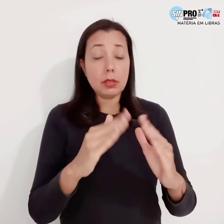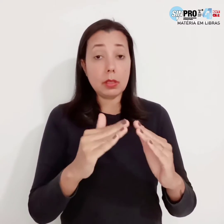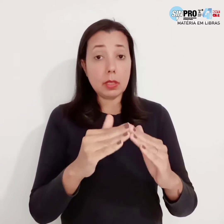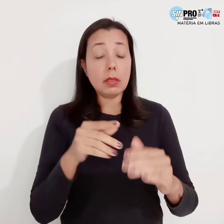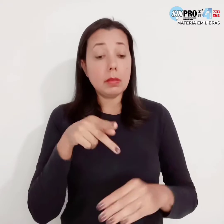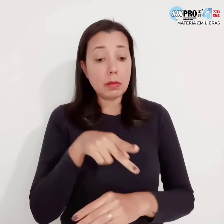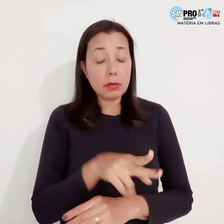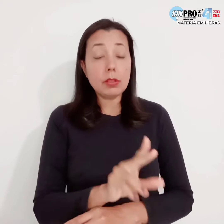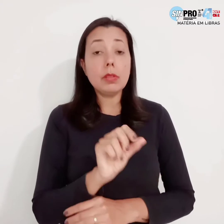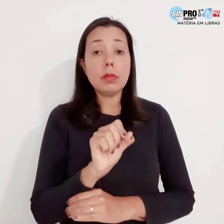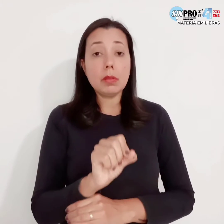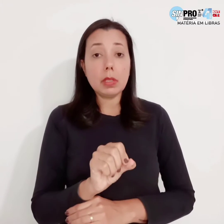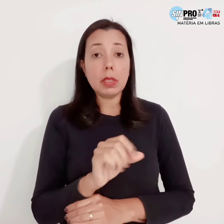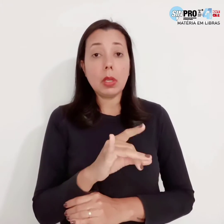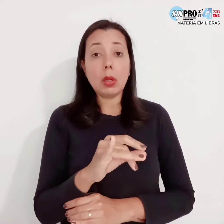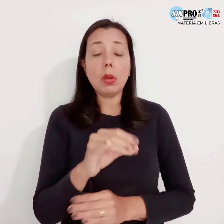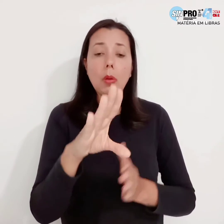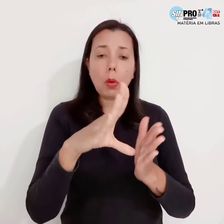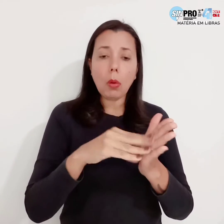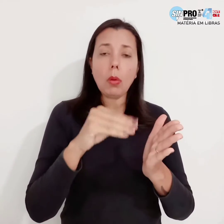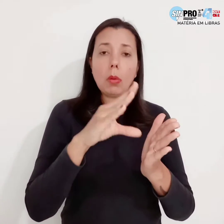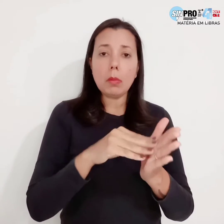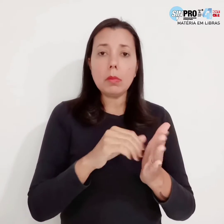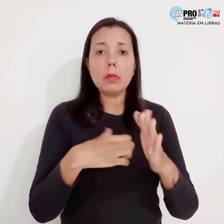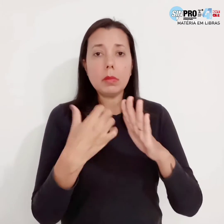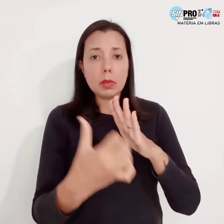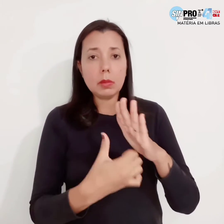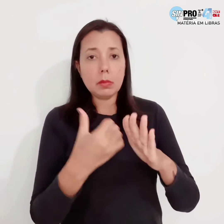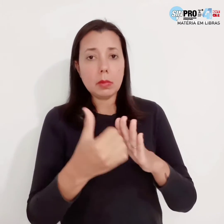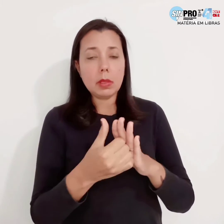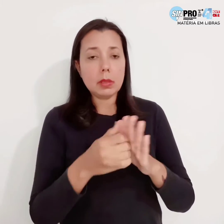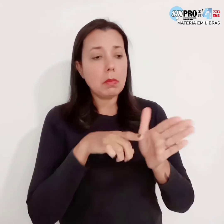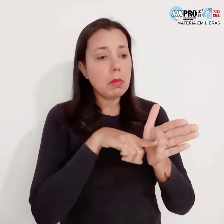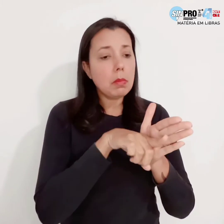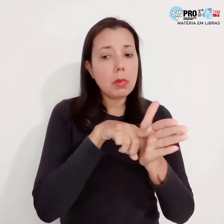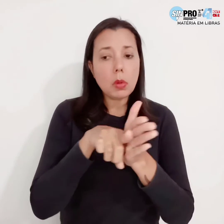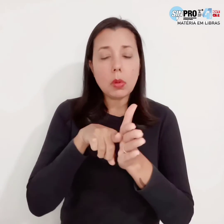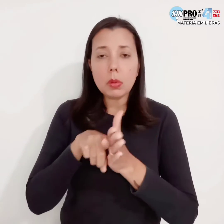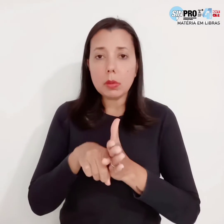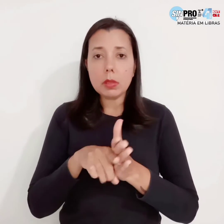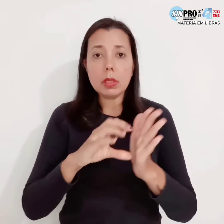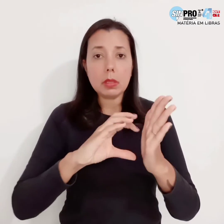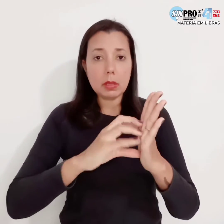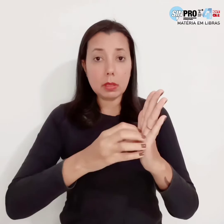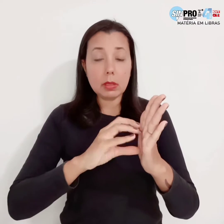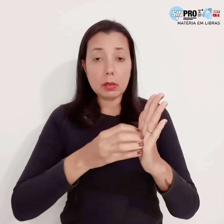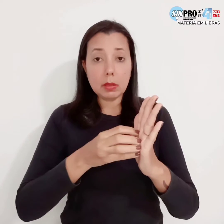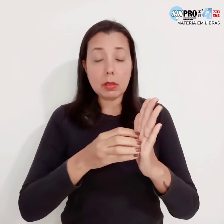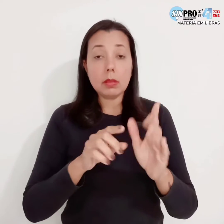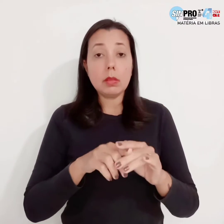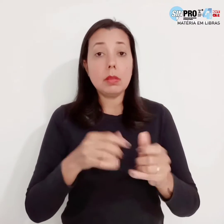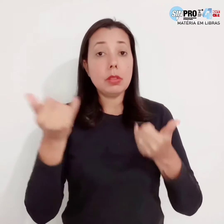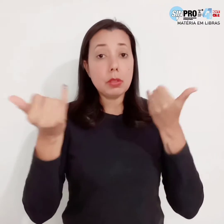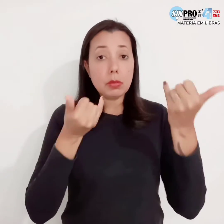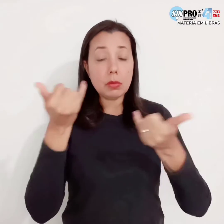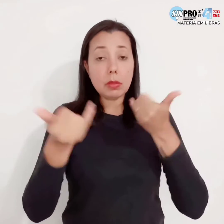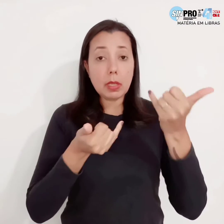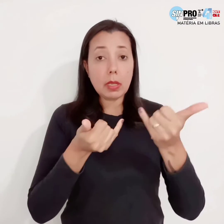Contínua, compilados pela empresa de consultoria e dados e divulgada na imprensa